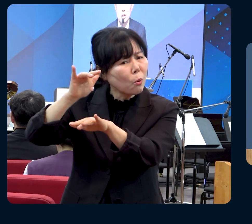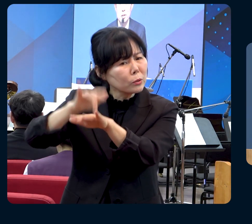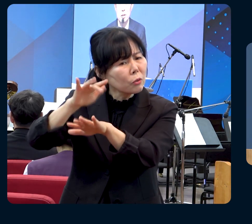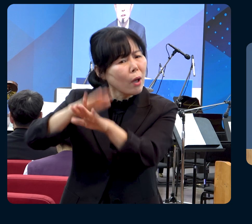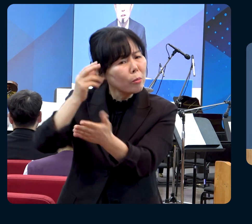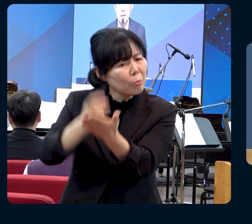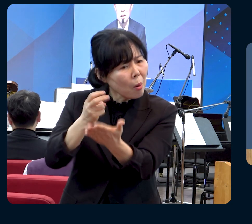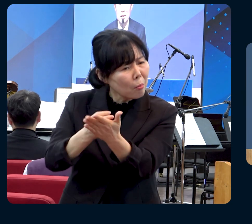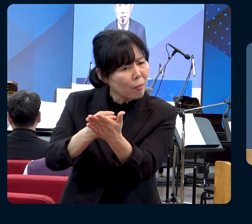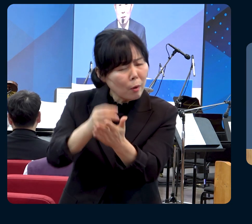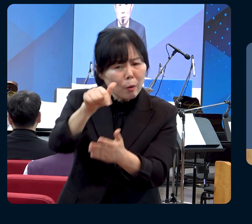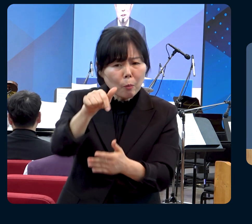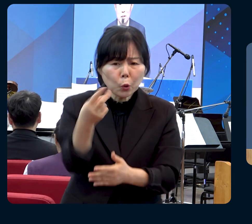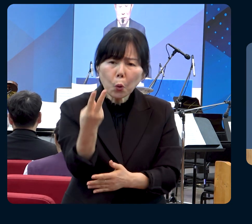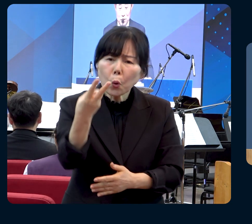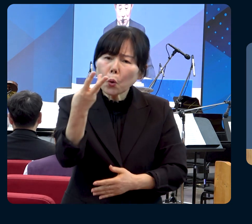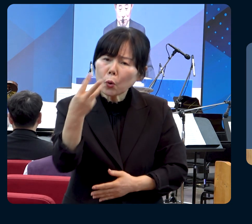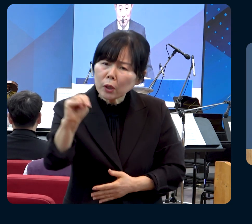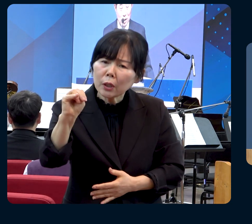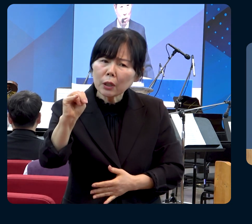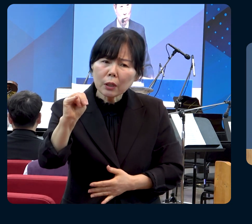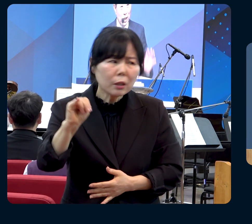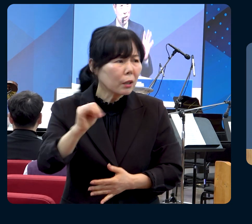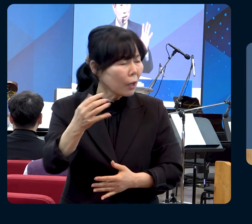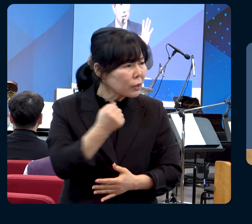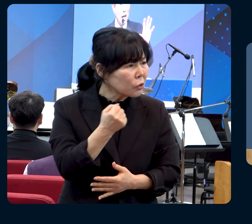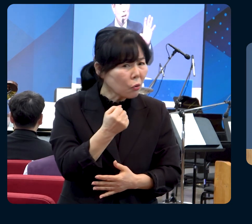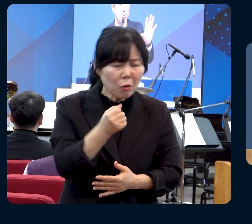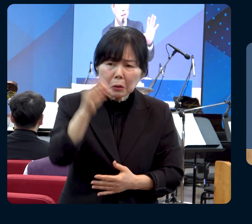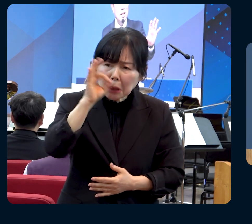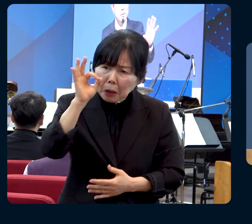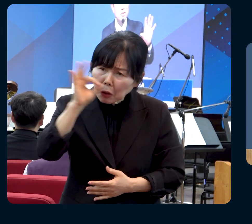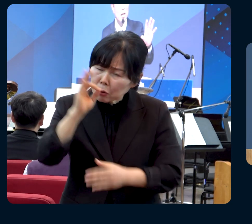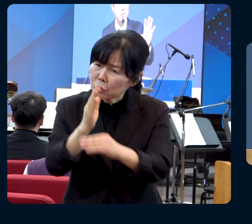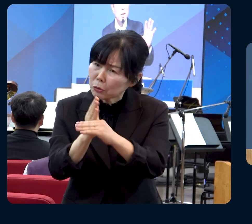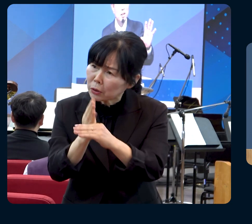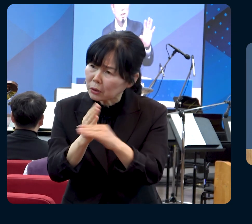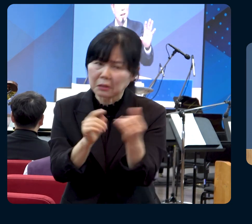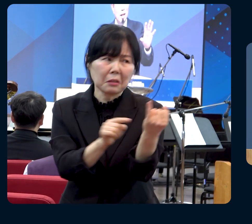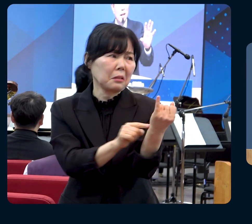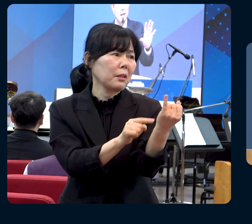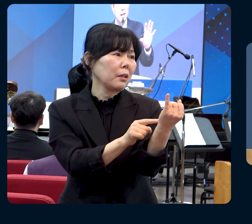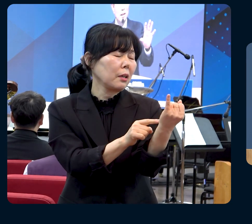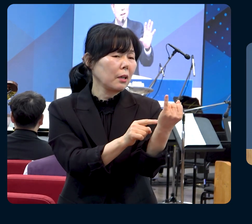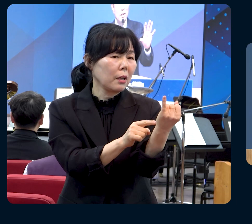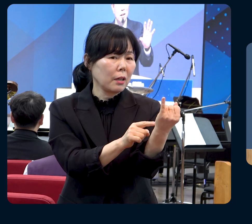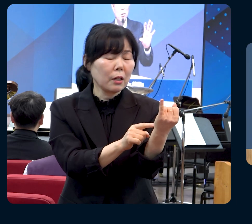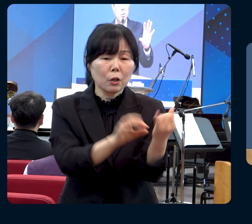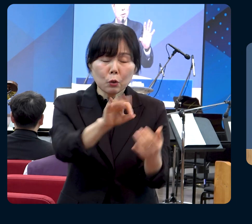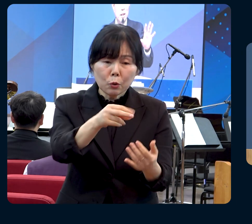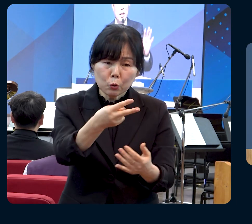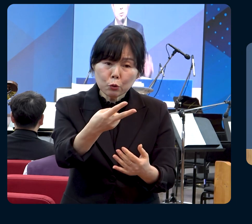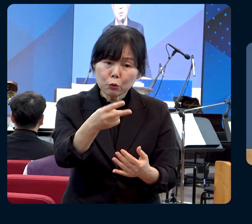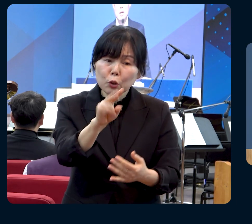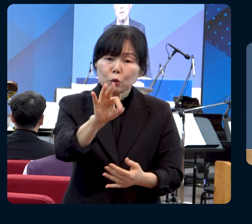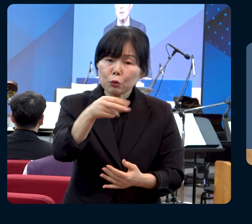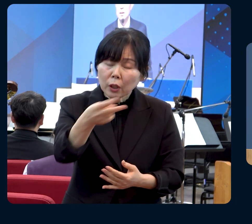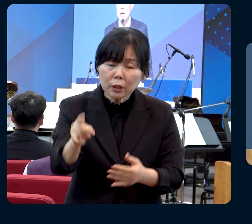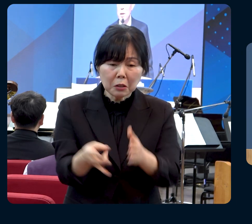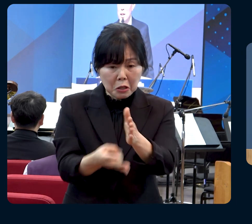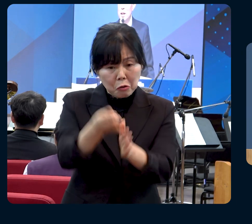가지고 그것을 찾고 있는 것이죠. 유대인들은 예루살렘에서 예배를 드린다라고